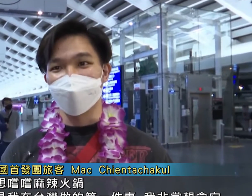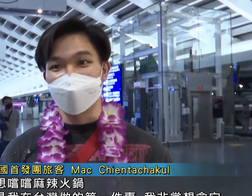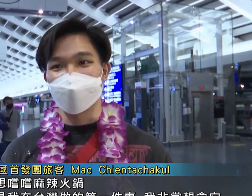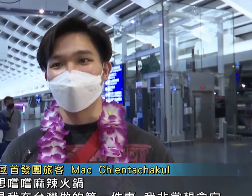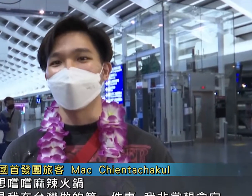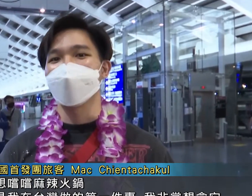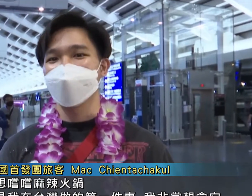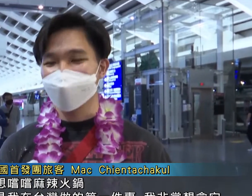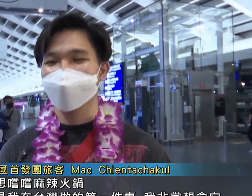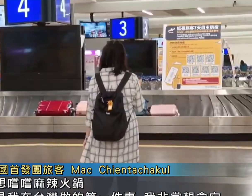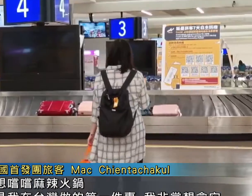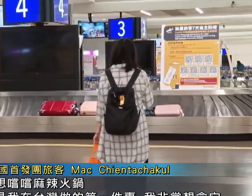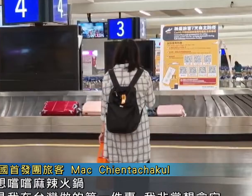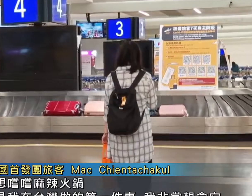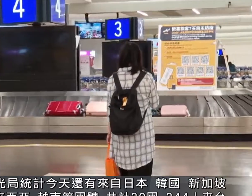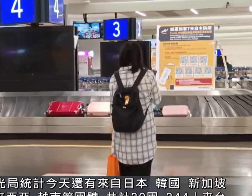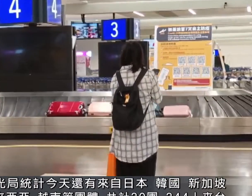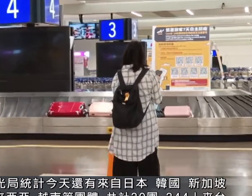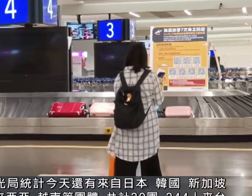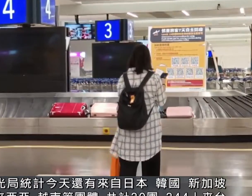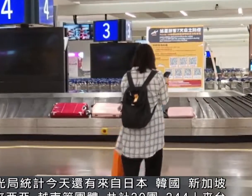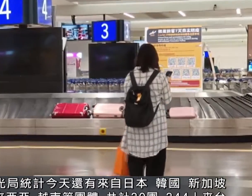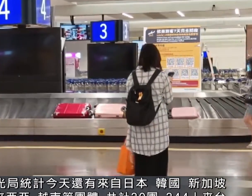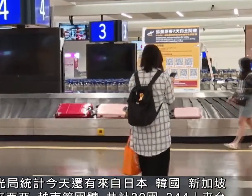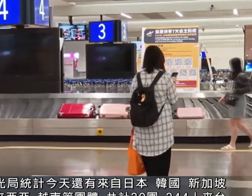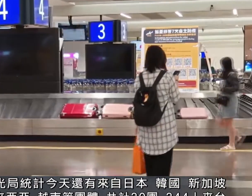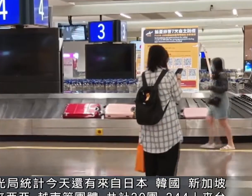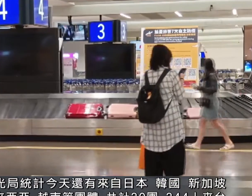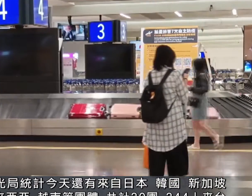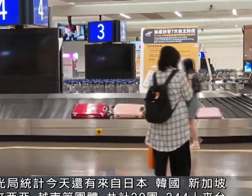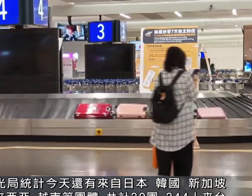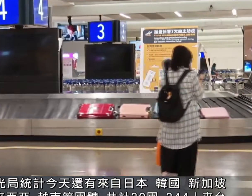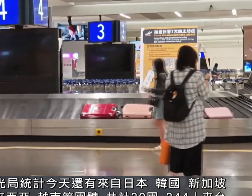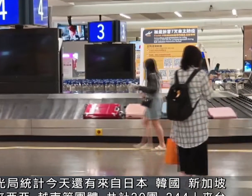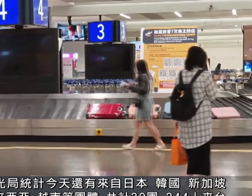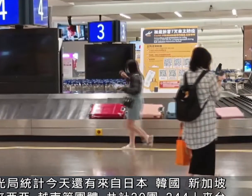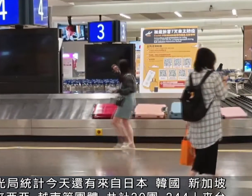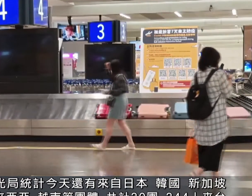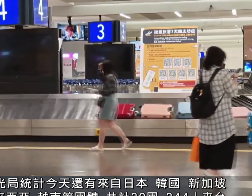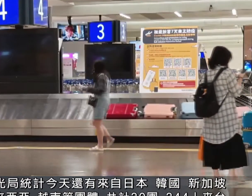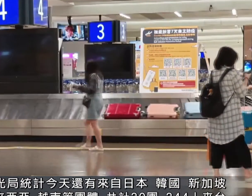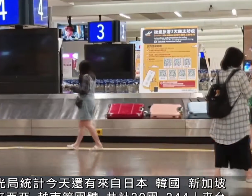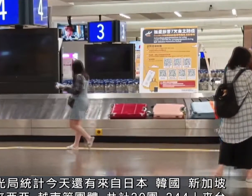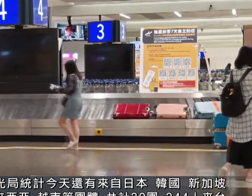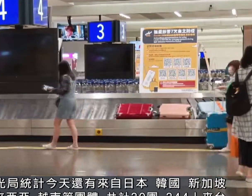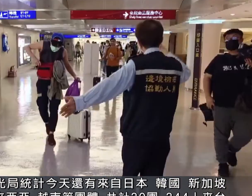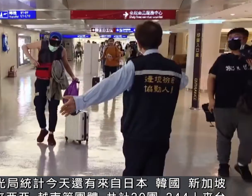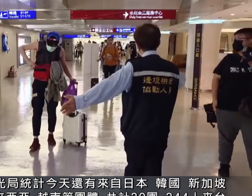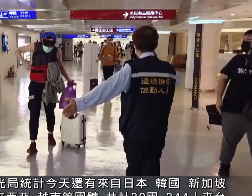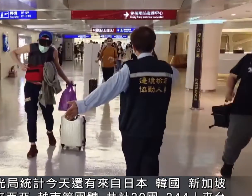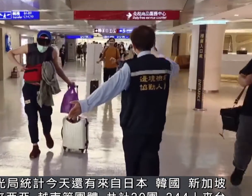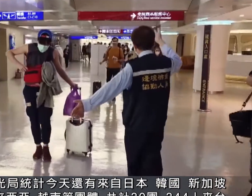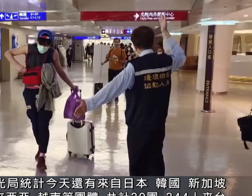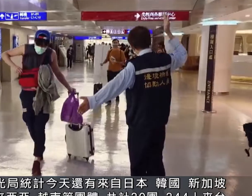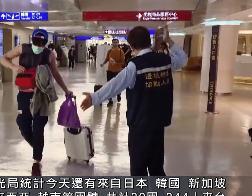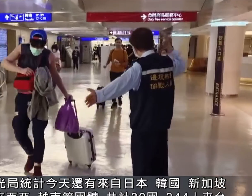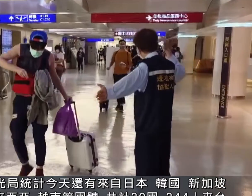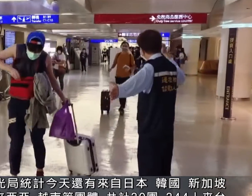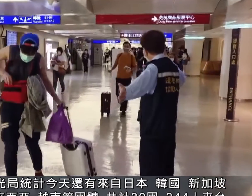miss it so much. 观光局统计，今天还有来自日本、韩国、新加坡、马来西亚、越南等的团体，共